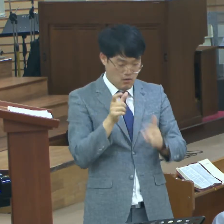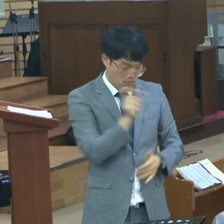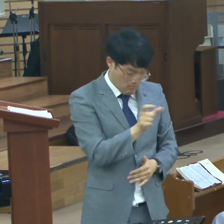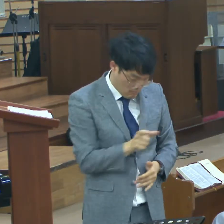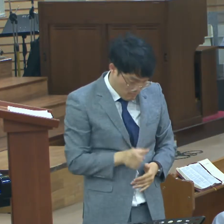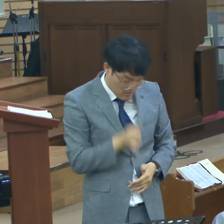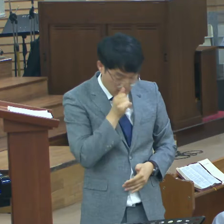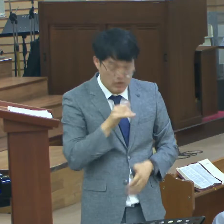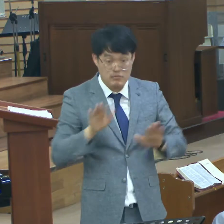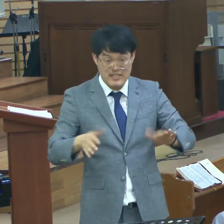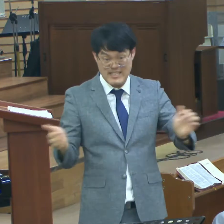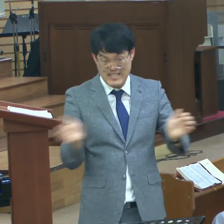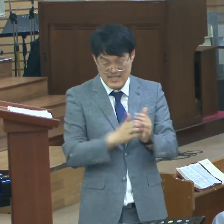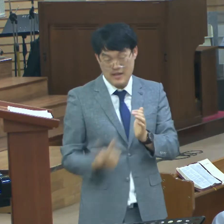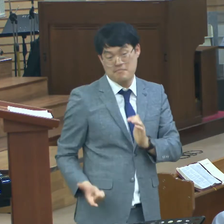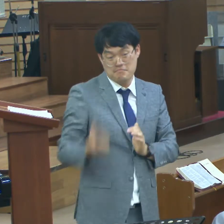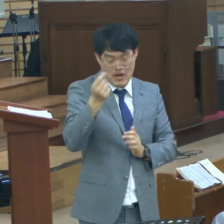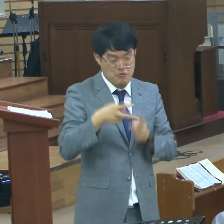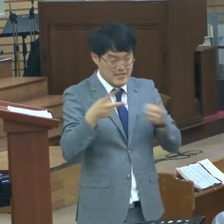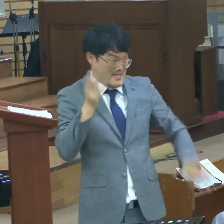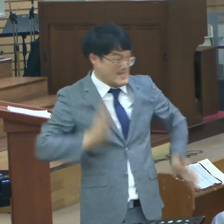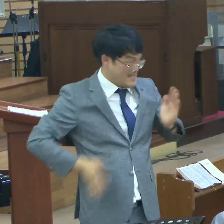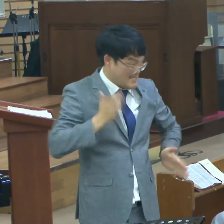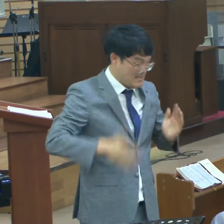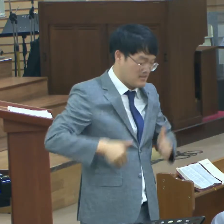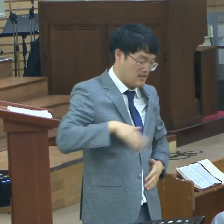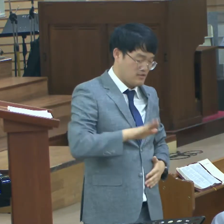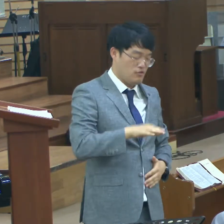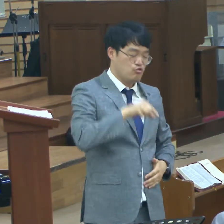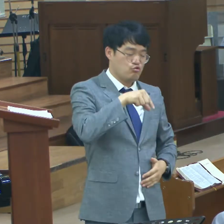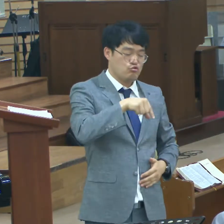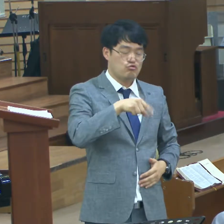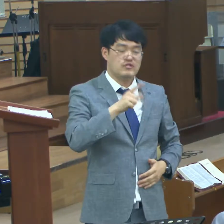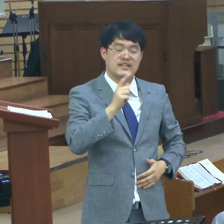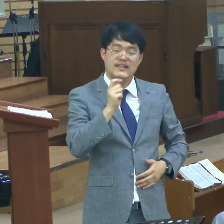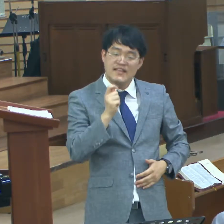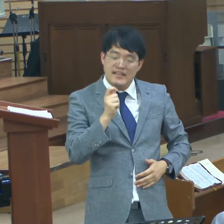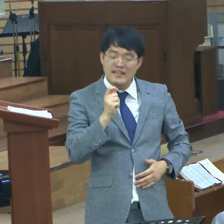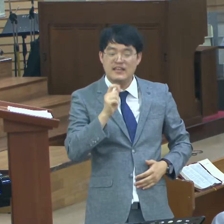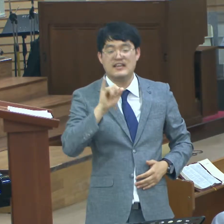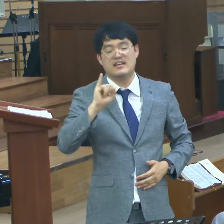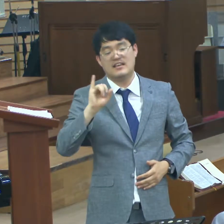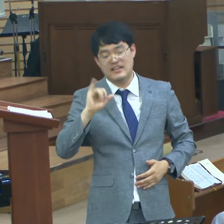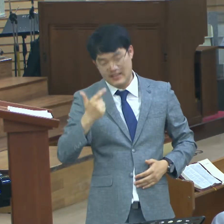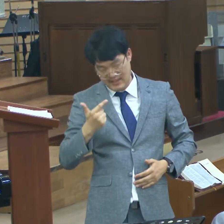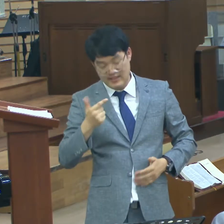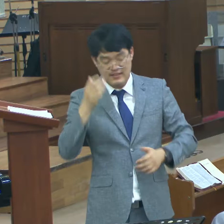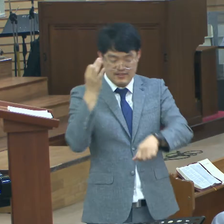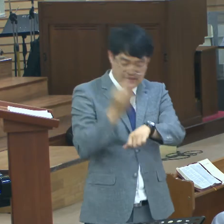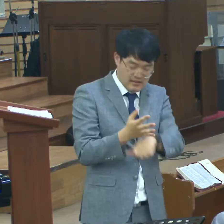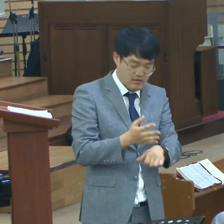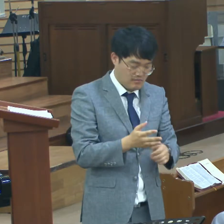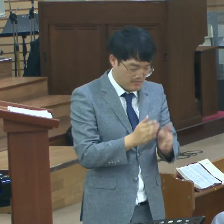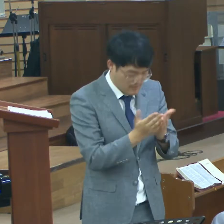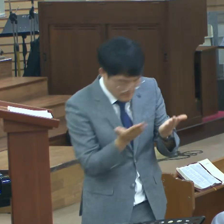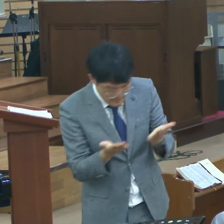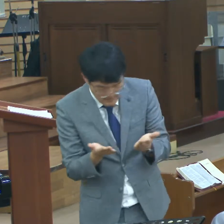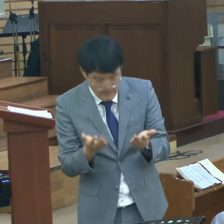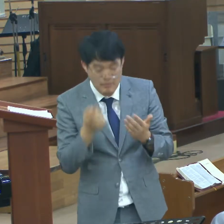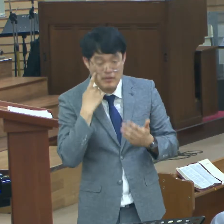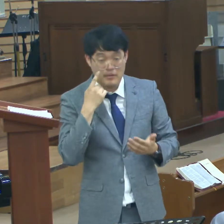빨리 2층에 가가지고 큐티인을 사가지고 읽으셔야 돼요. 제가 이렇게 광고를 해서 가서 물어봐요. 누가